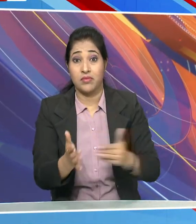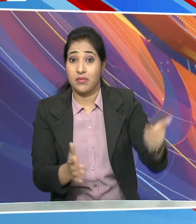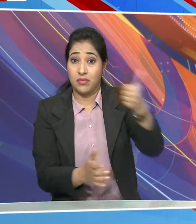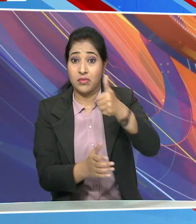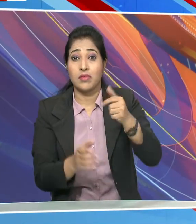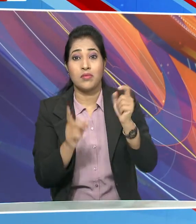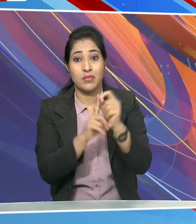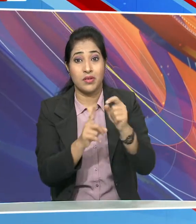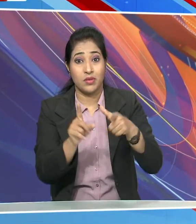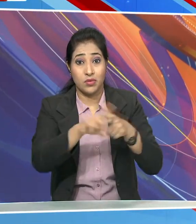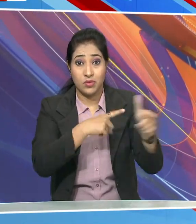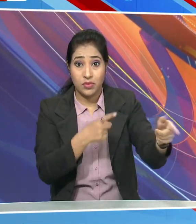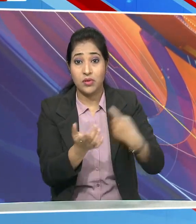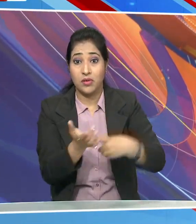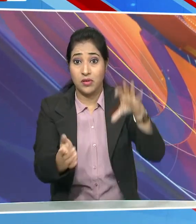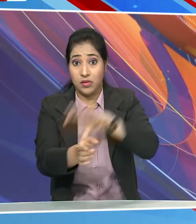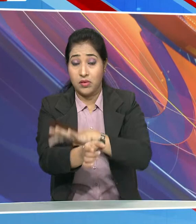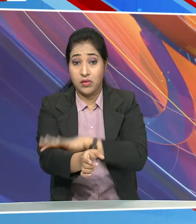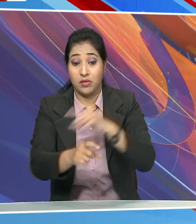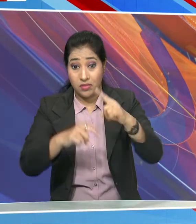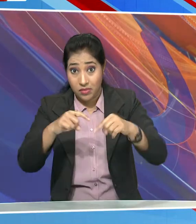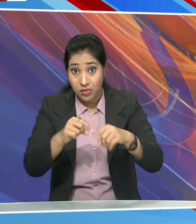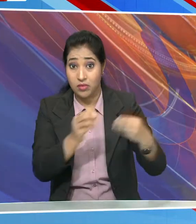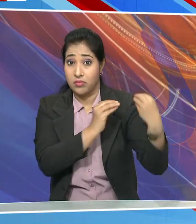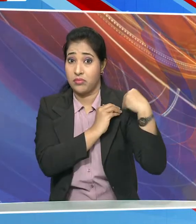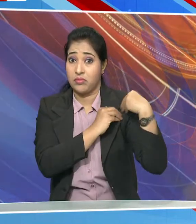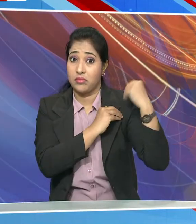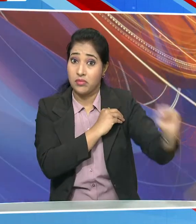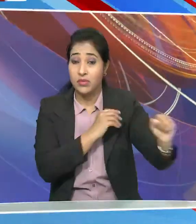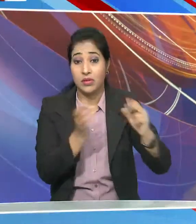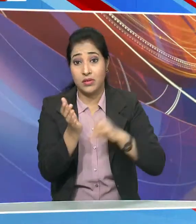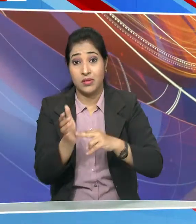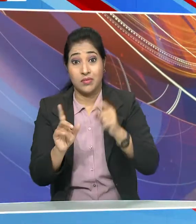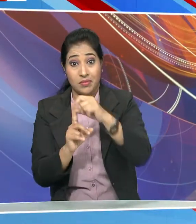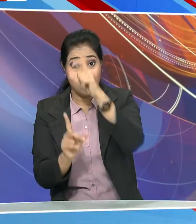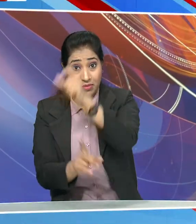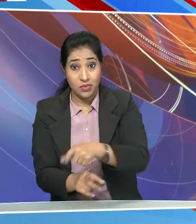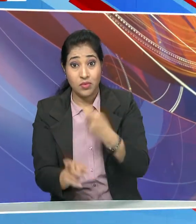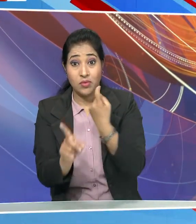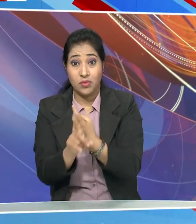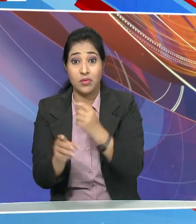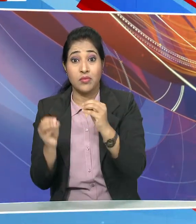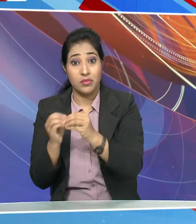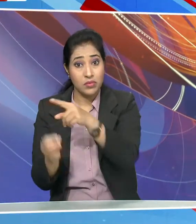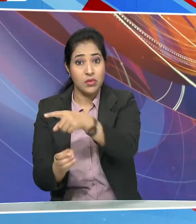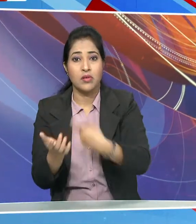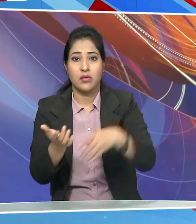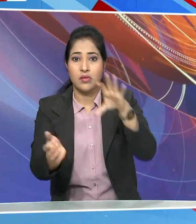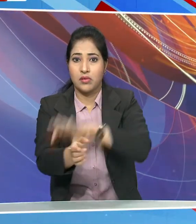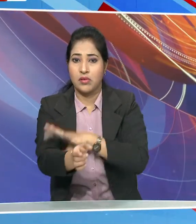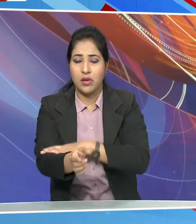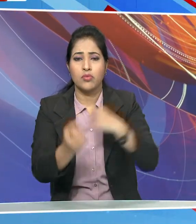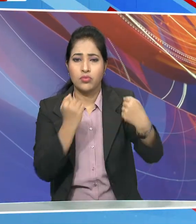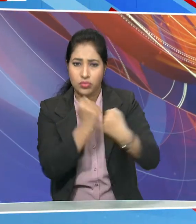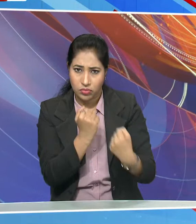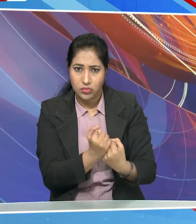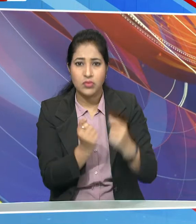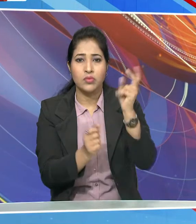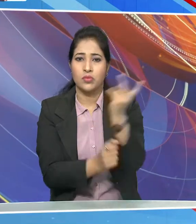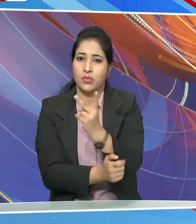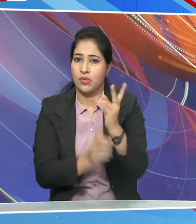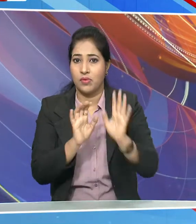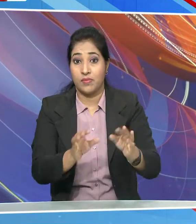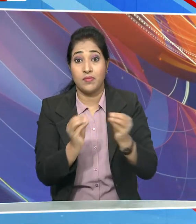को राजस्थान का चुनाव प्रभारी बनाया गया है जबकि नितिन पटेल और कुलदीप बिश्नोई को राजस्थान में सा प्रभारी बनाया गया है